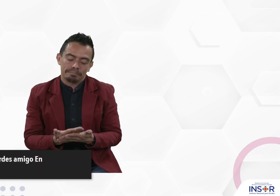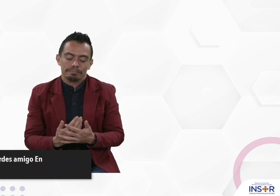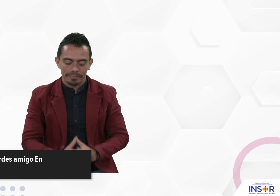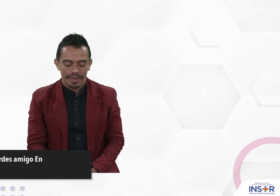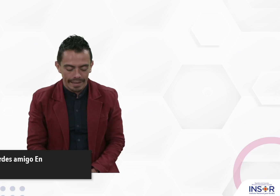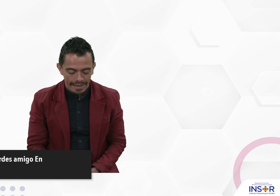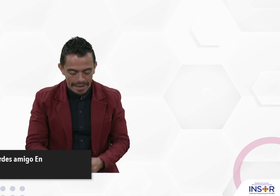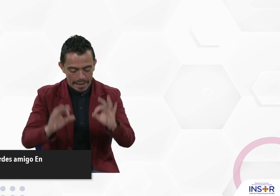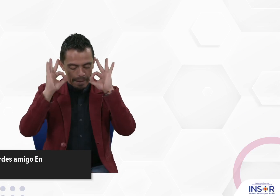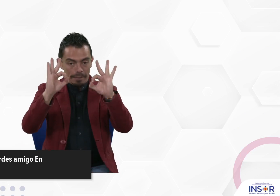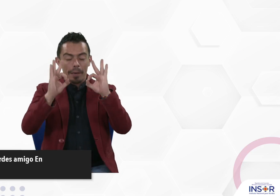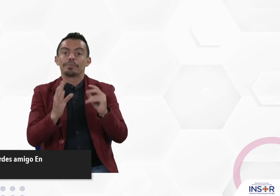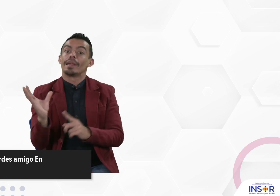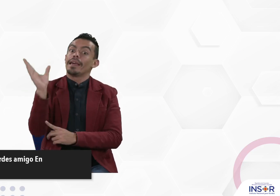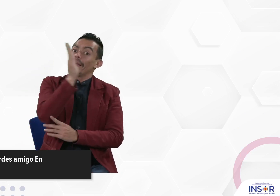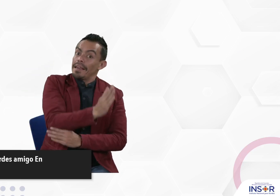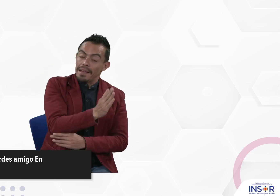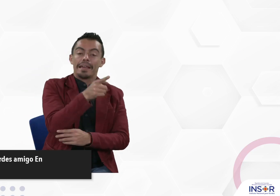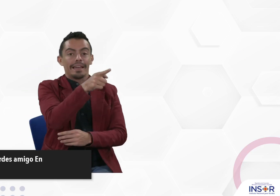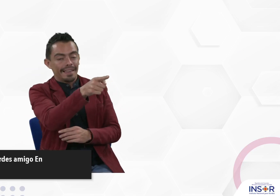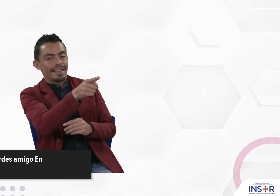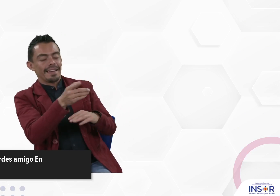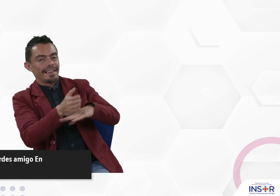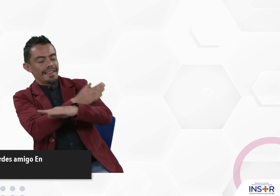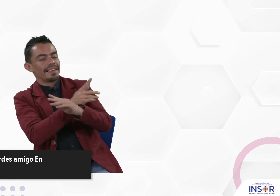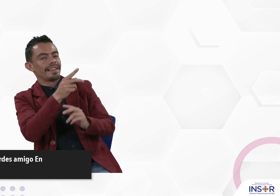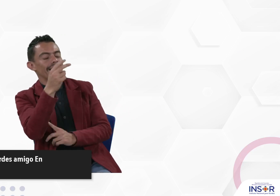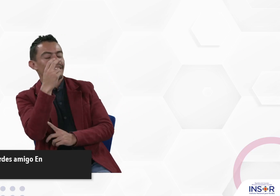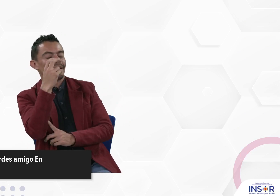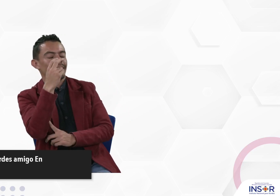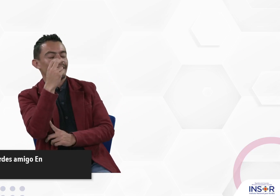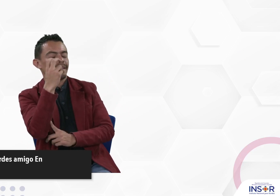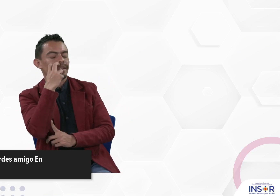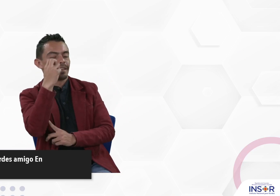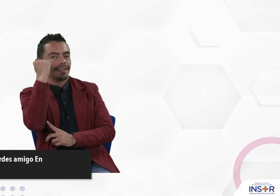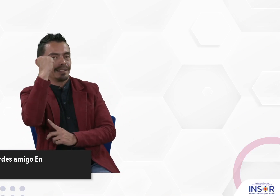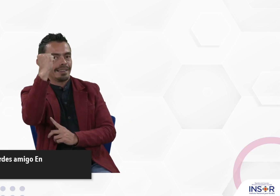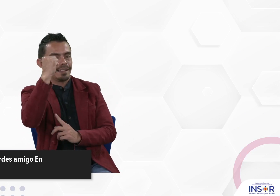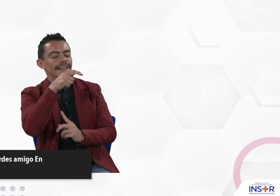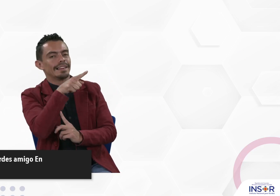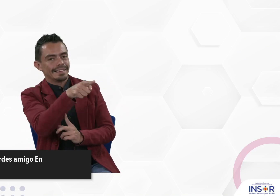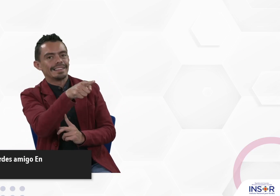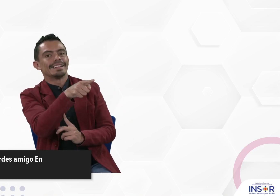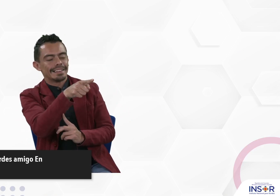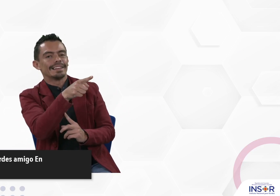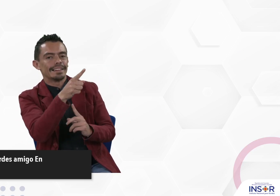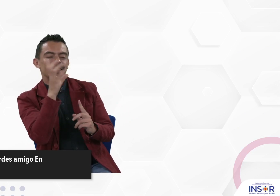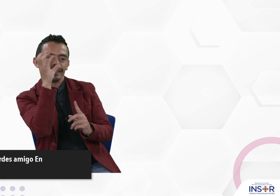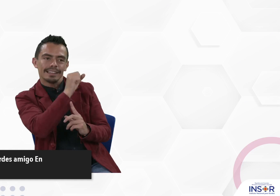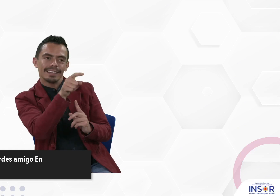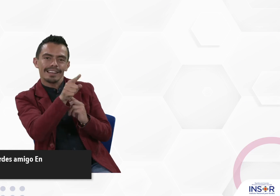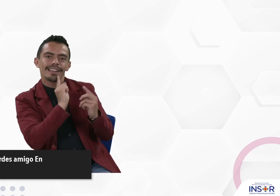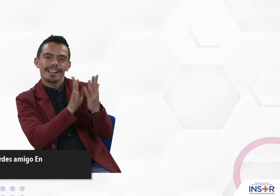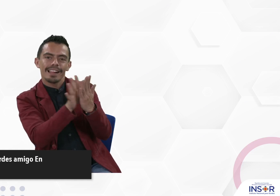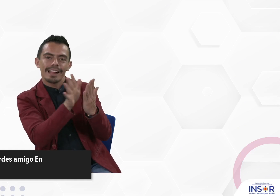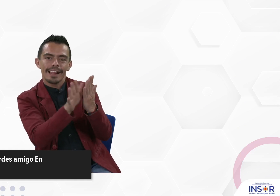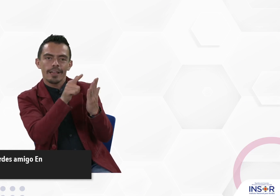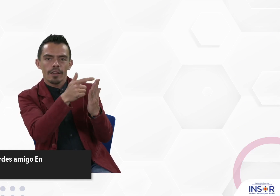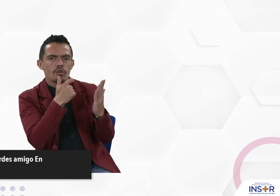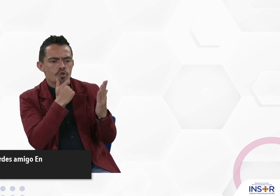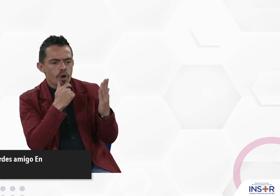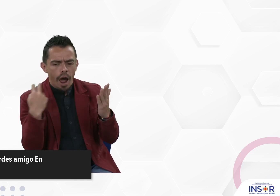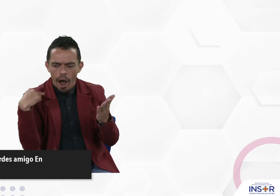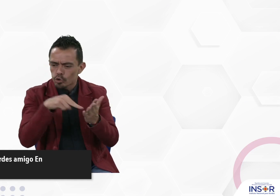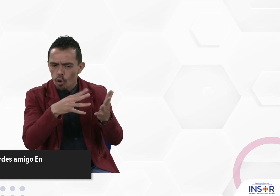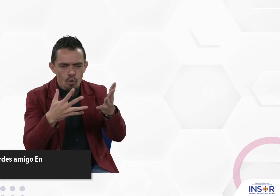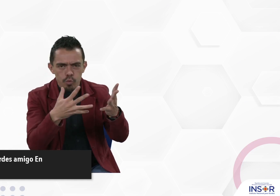ayude a alimentar todas esas vivencias y reconocimiento en obras. También hay que destacar que Edwin nos acaba o nos menciona en su